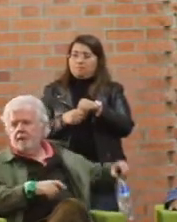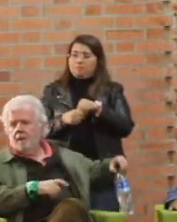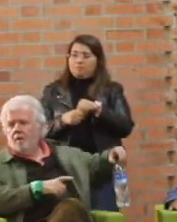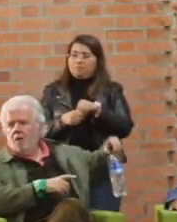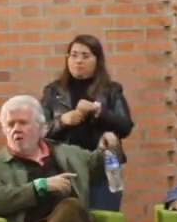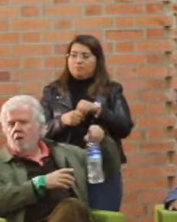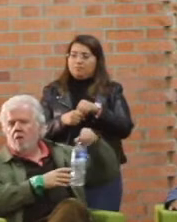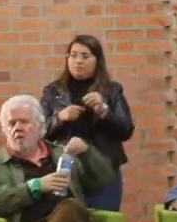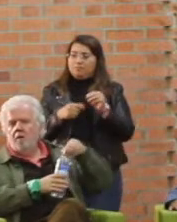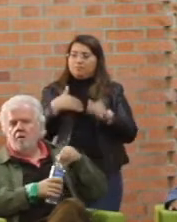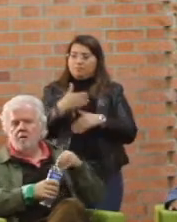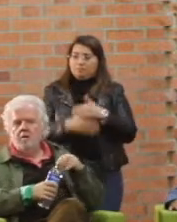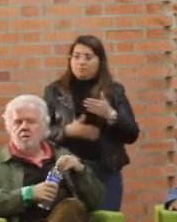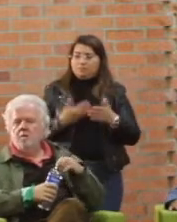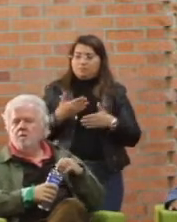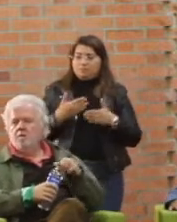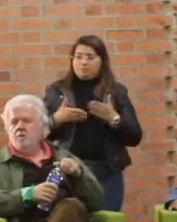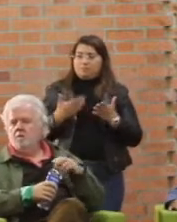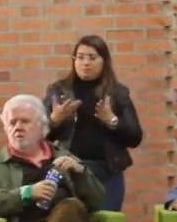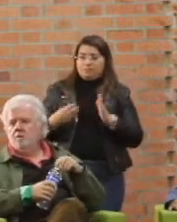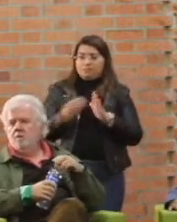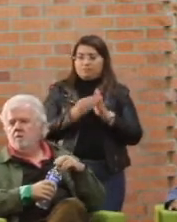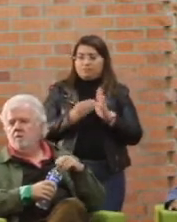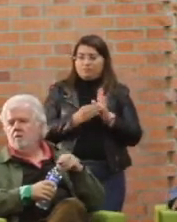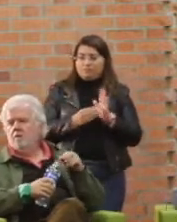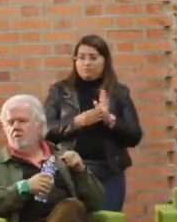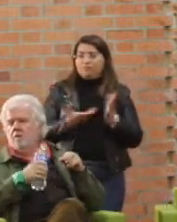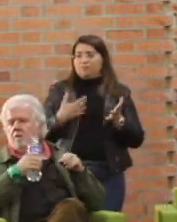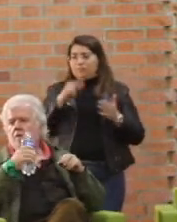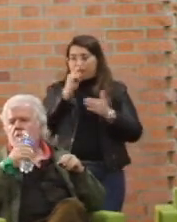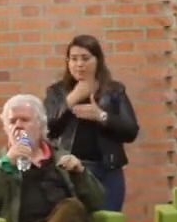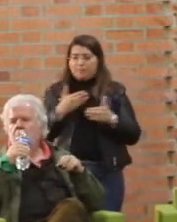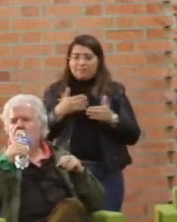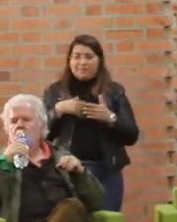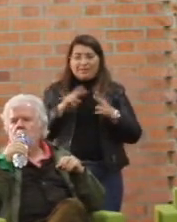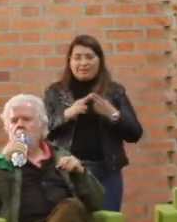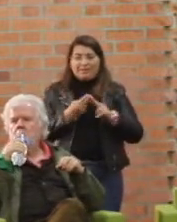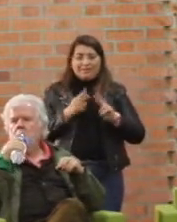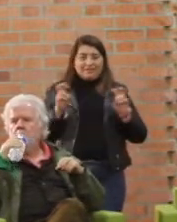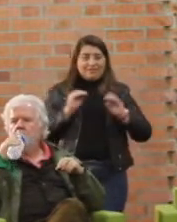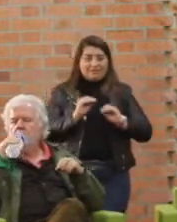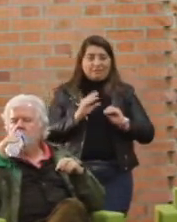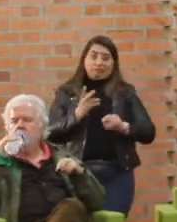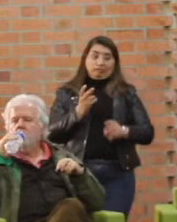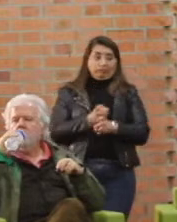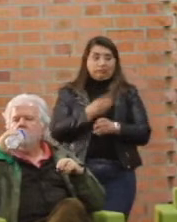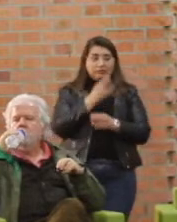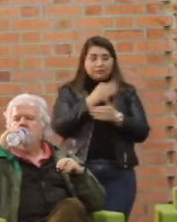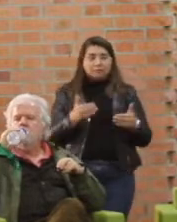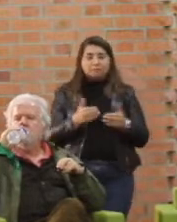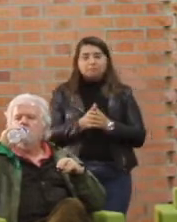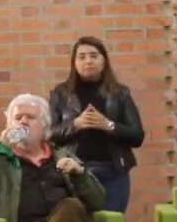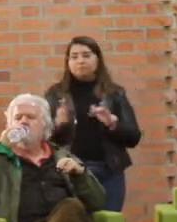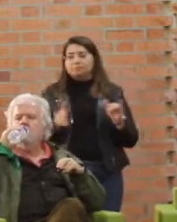la crisis de la viruela que era no deseable que nacieran niños de esa manera Entonces el capacitismo hace parte